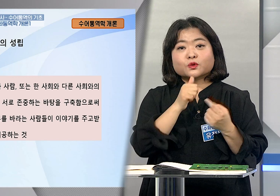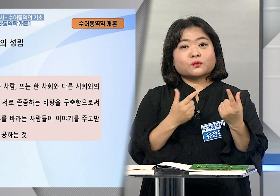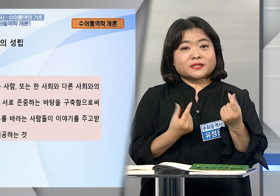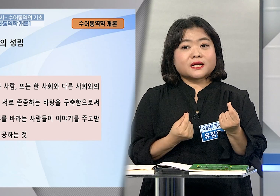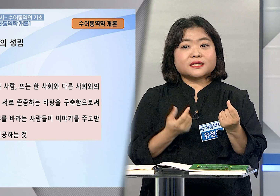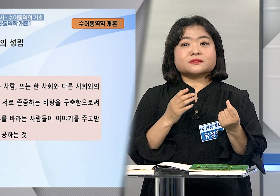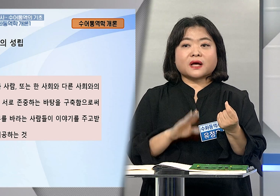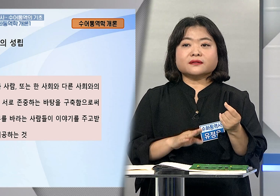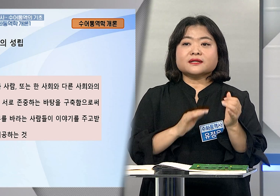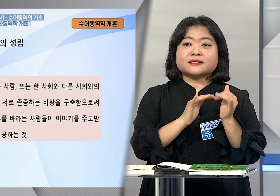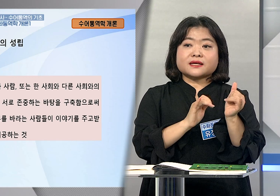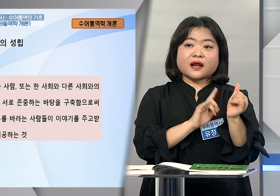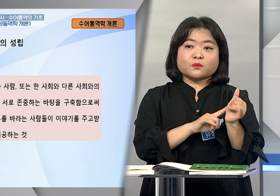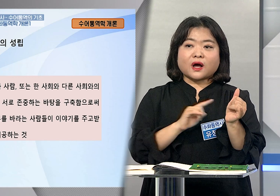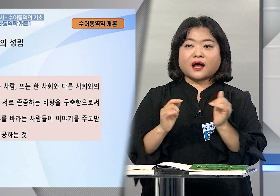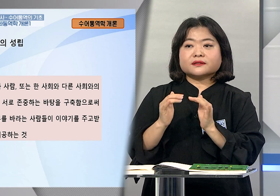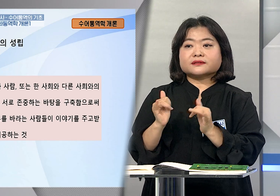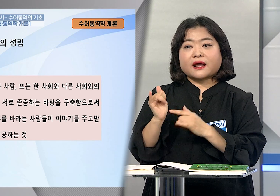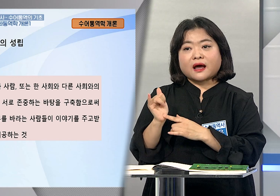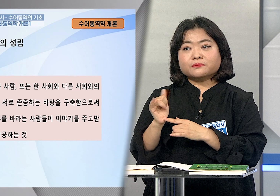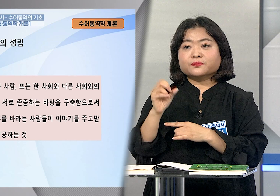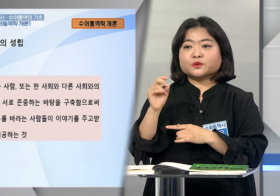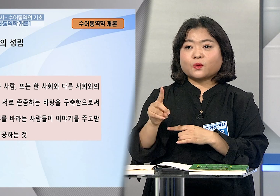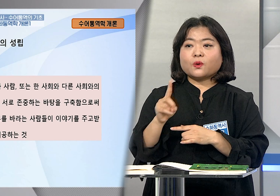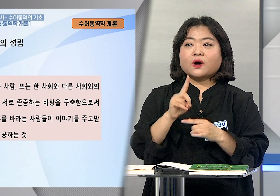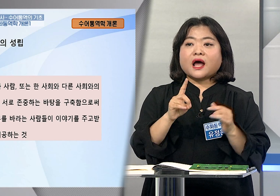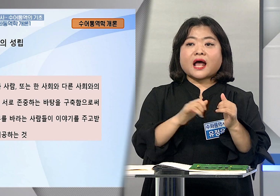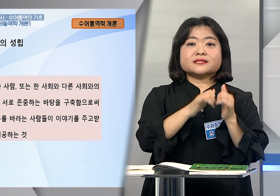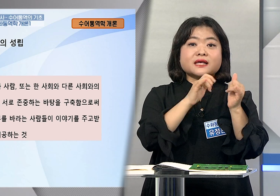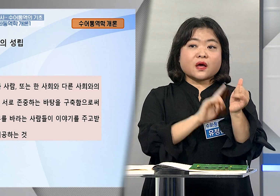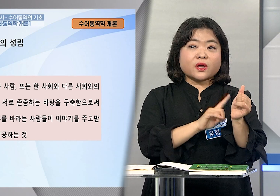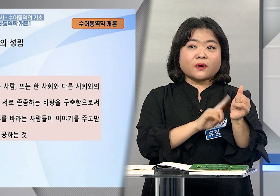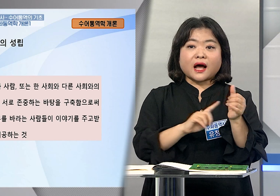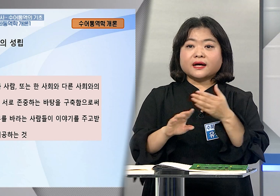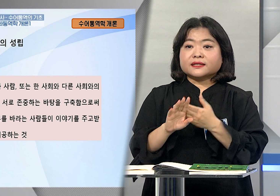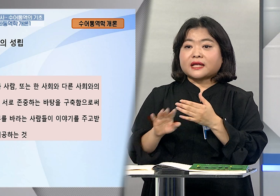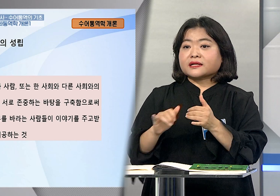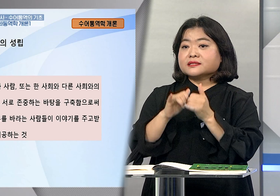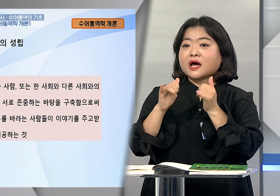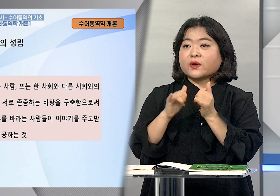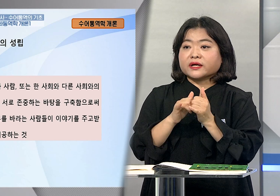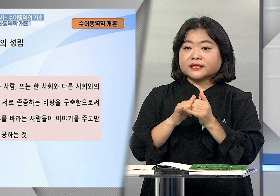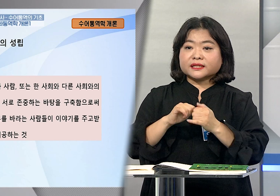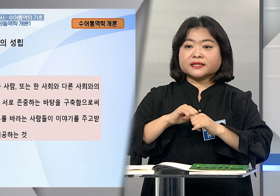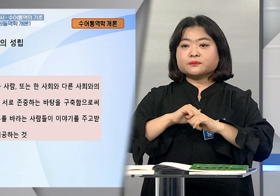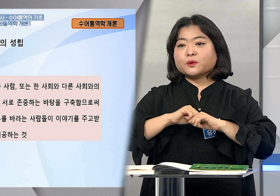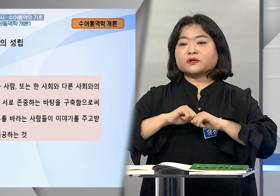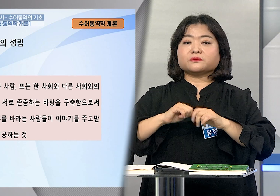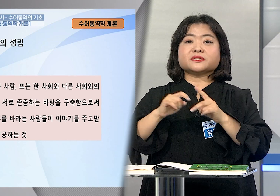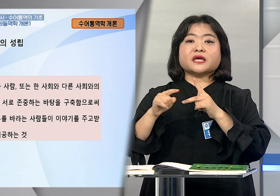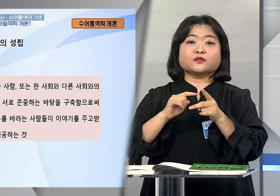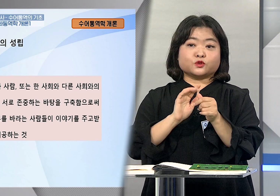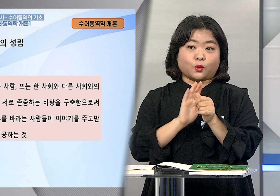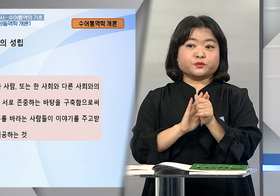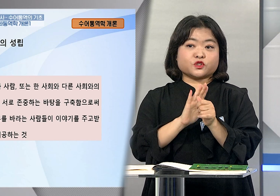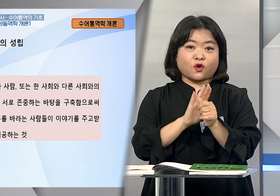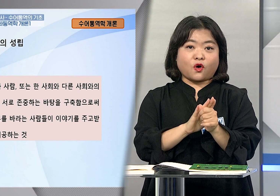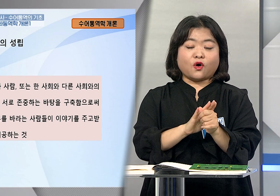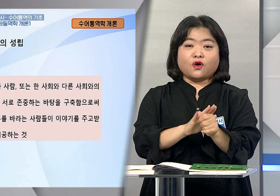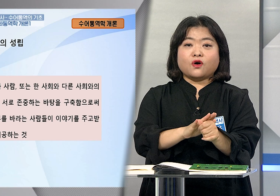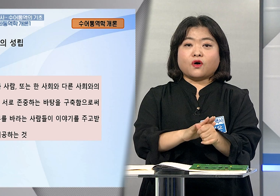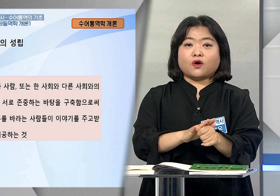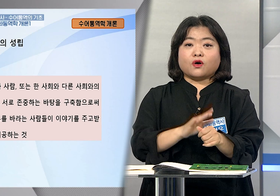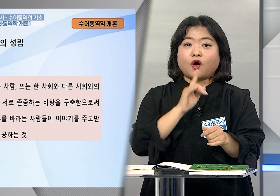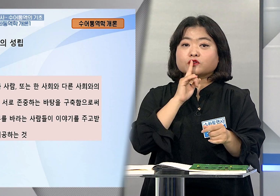수화 통역도 마찬가지지만 사람과 사람 또 한 사회와 다른 사회의 폭넓은 이해를